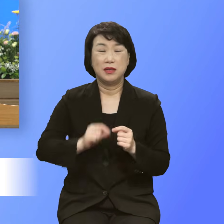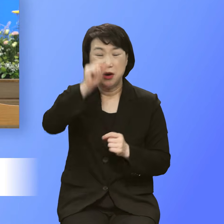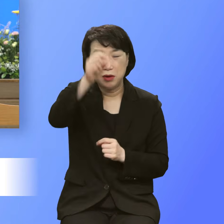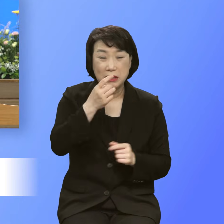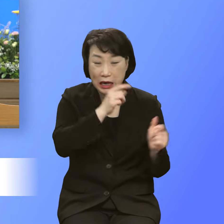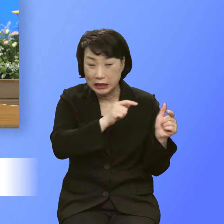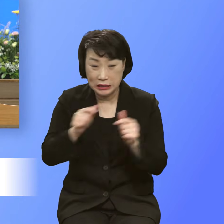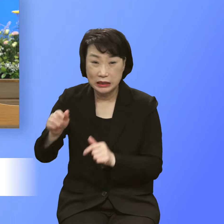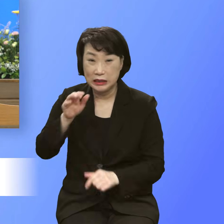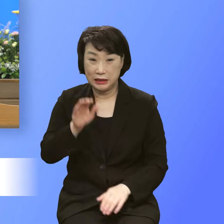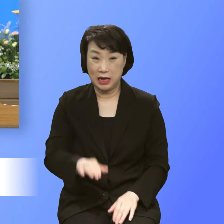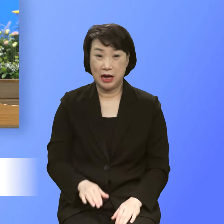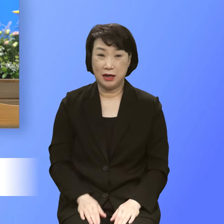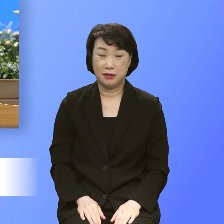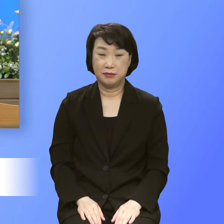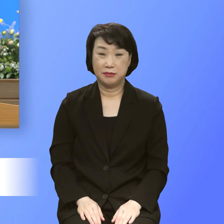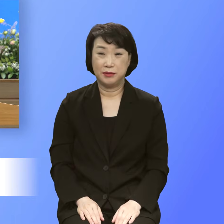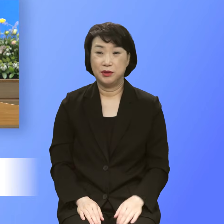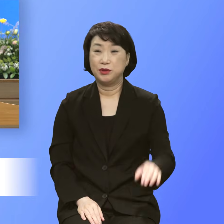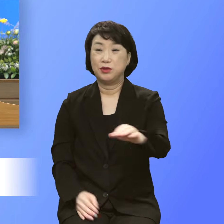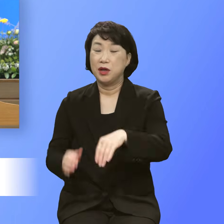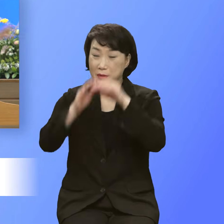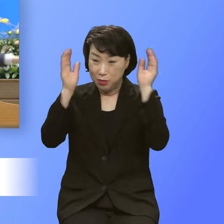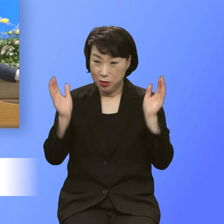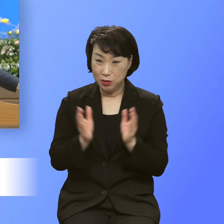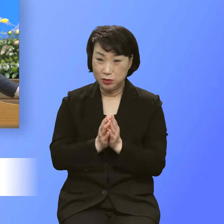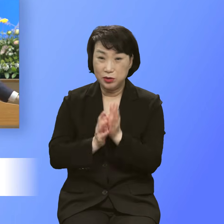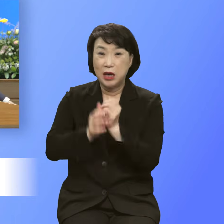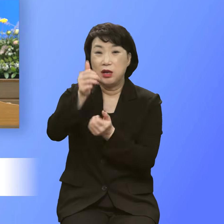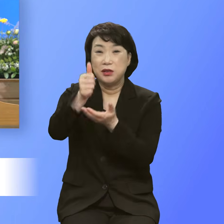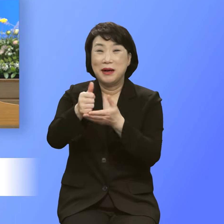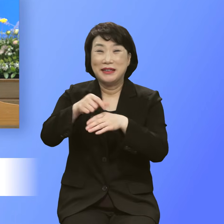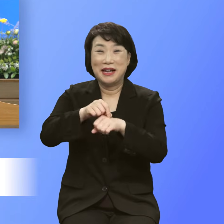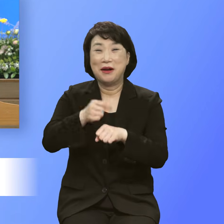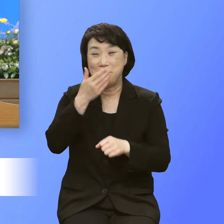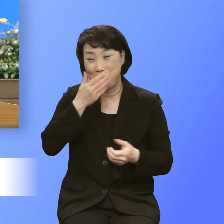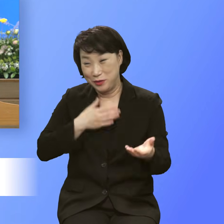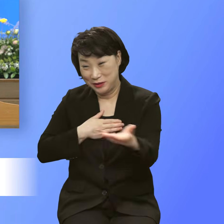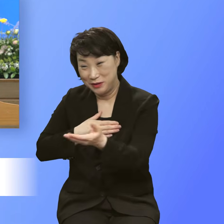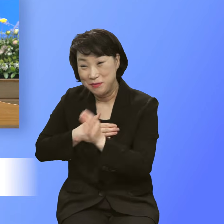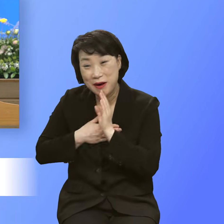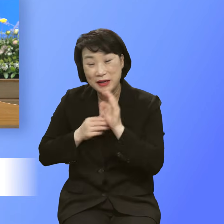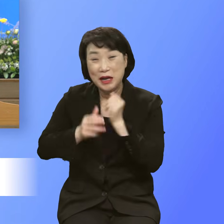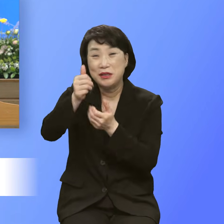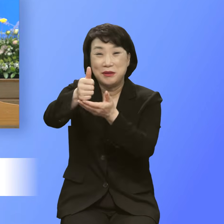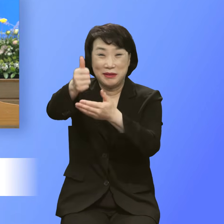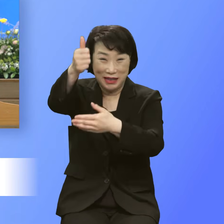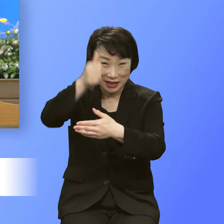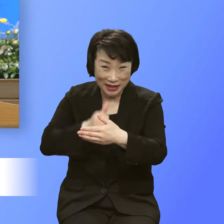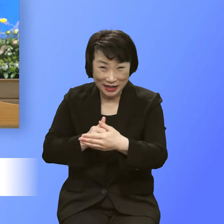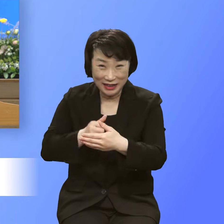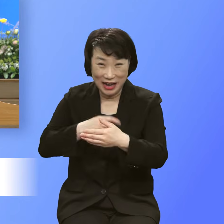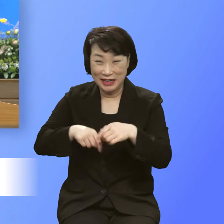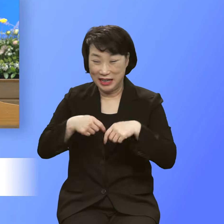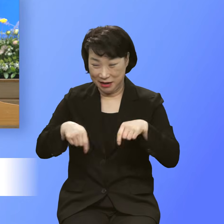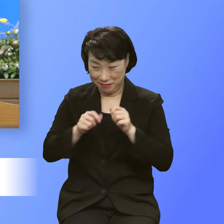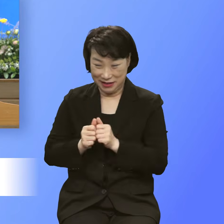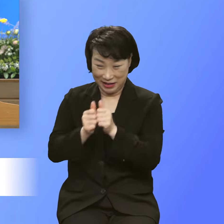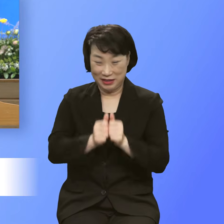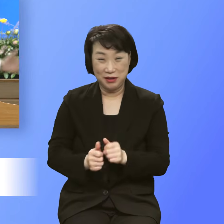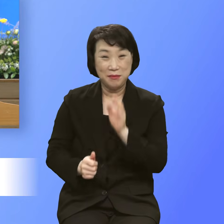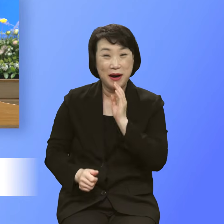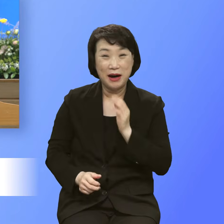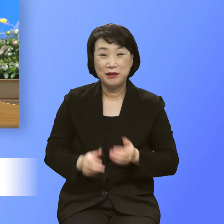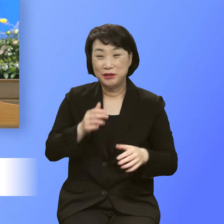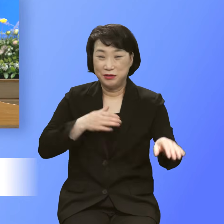영원한 양식이다. 우리 모두가 다 예수의 살을 먹는 순간 그 예수가 내 안에 있으니, 그래서